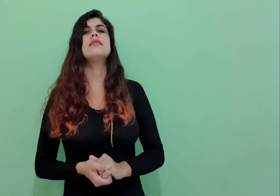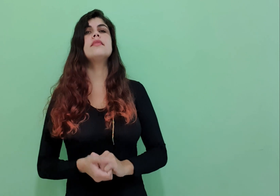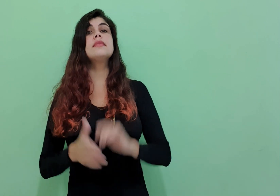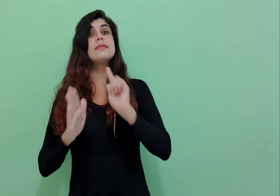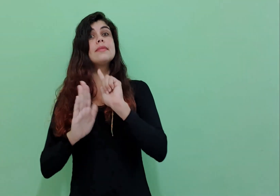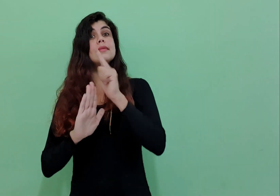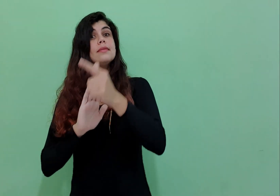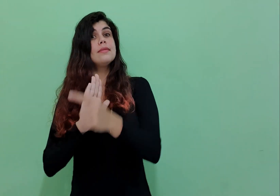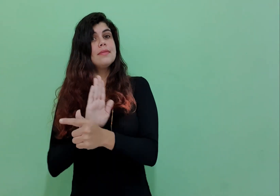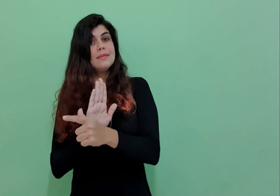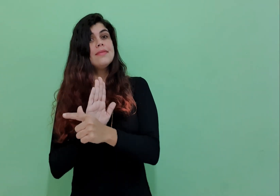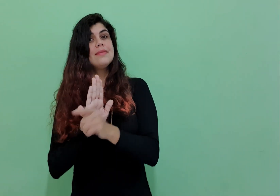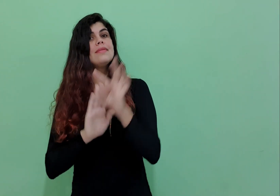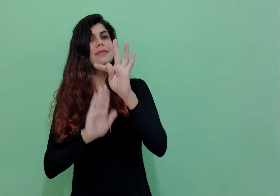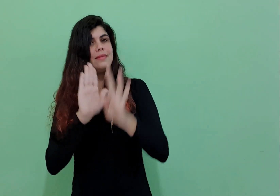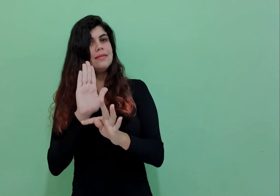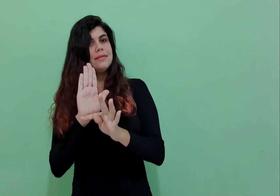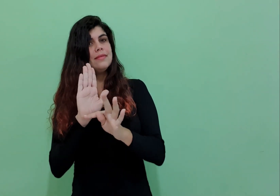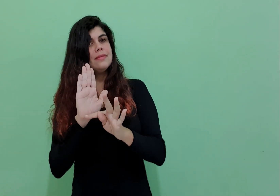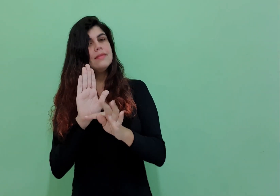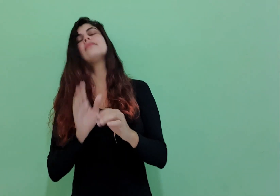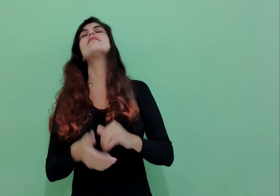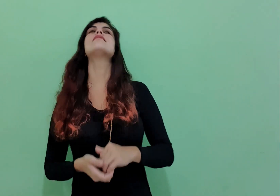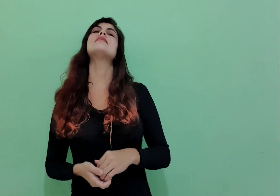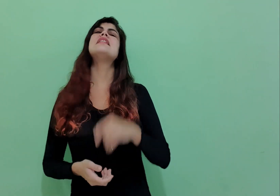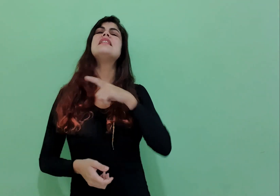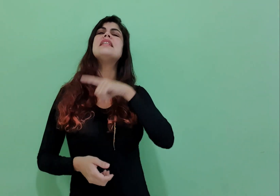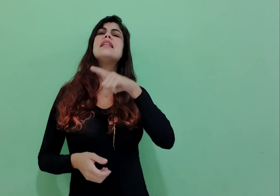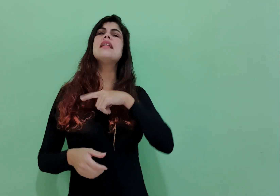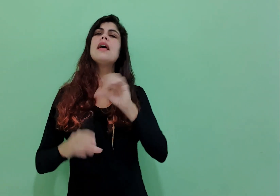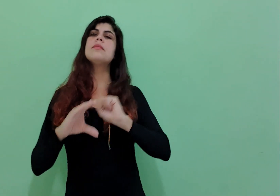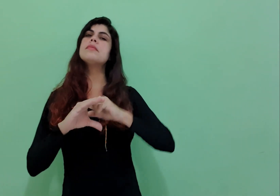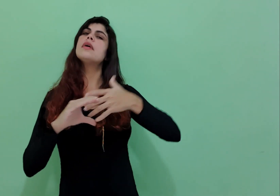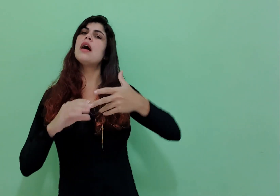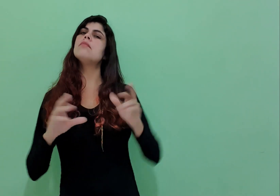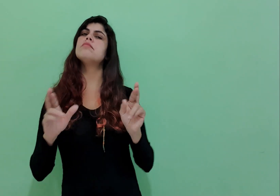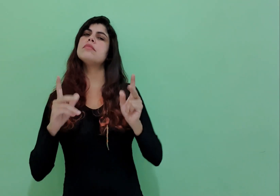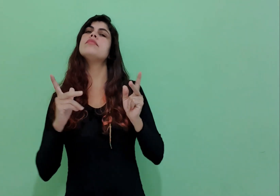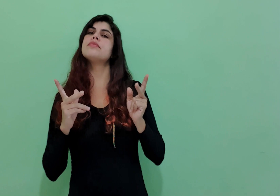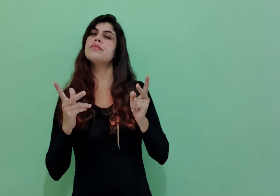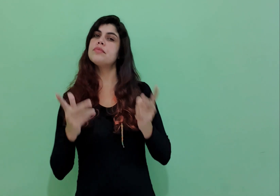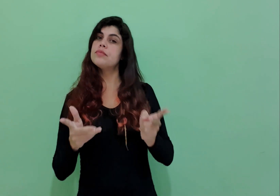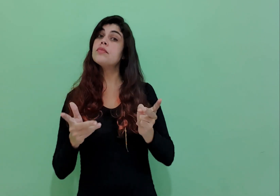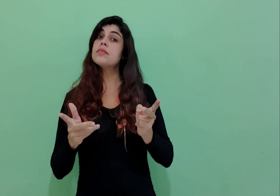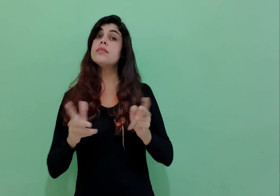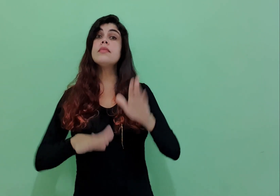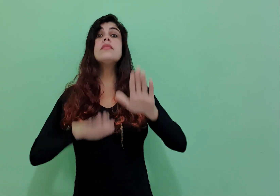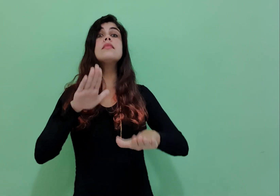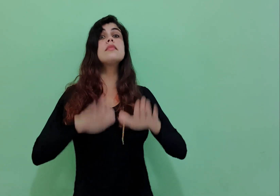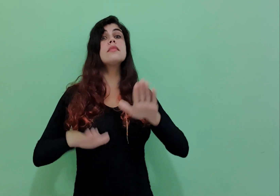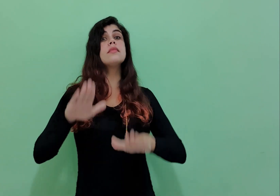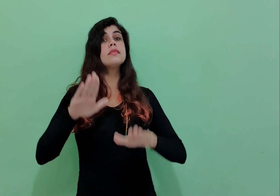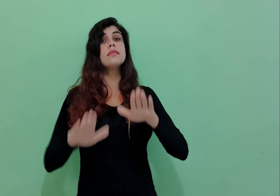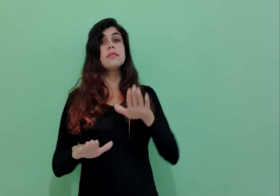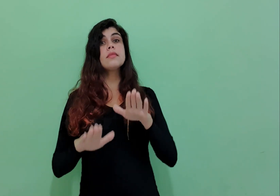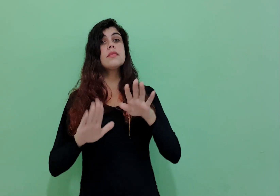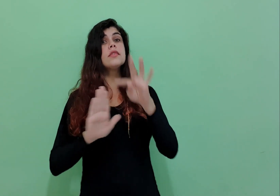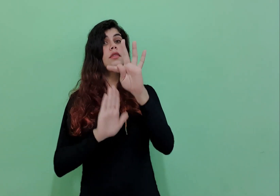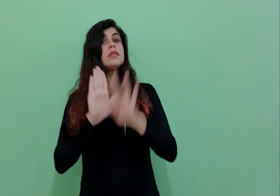Gêneros textuais. Eles têm características diferenciadas de acordo com o texto que